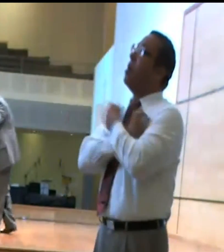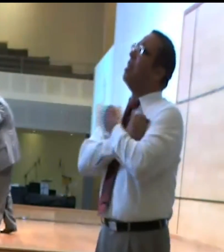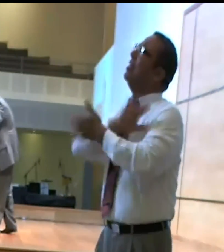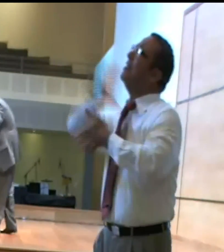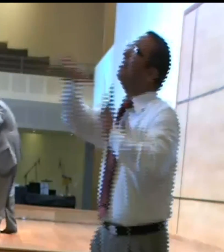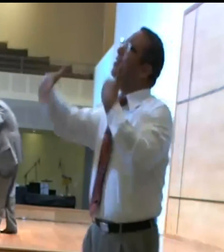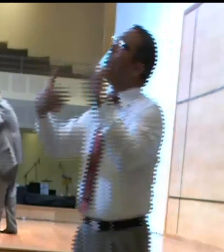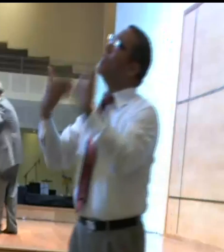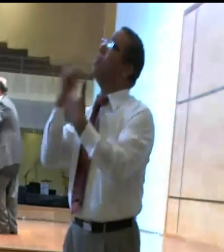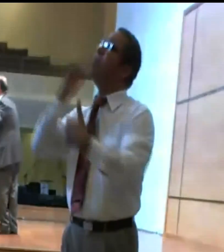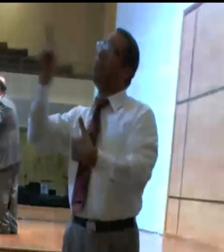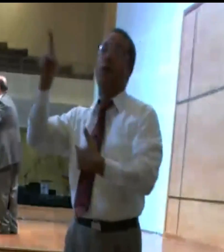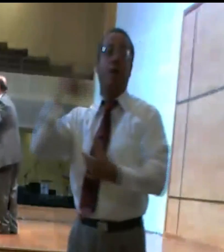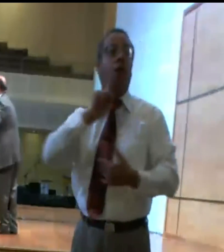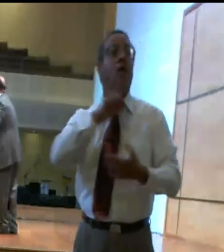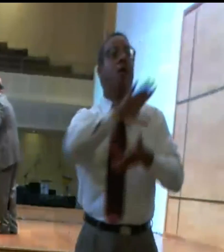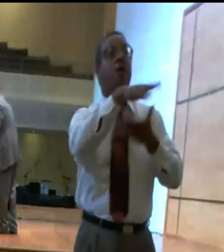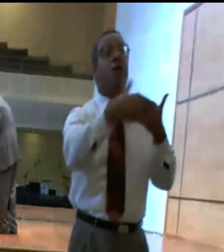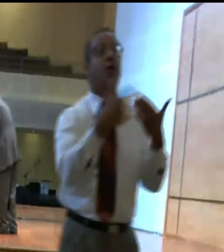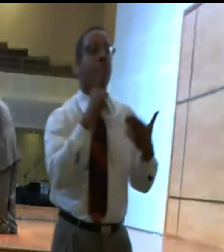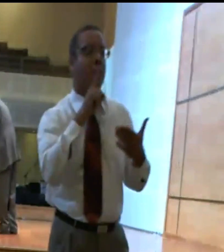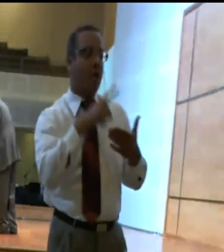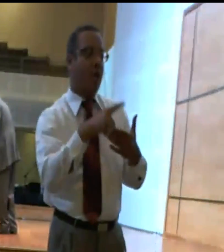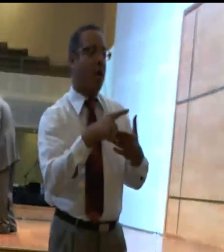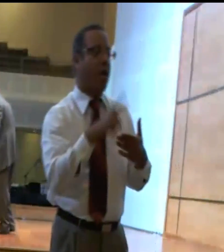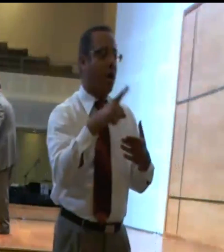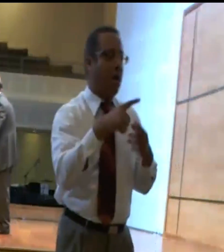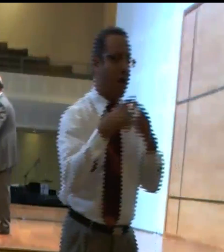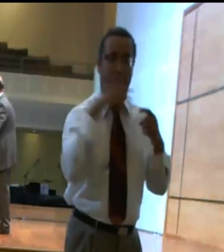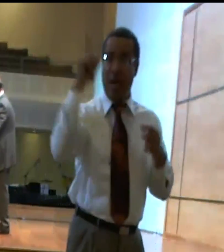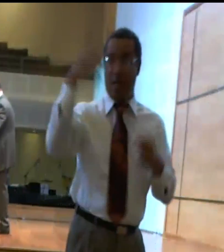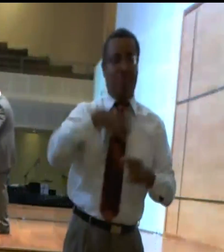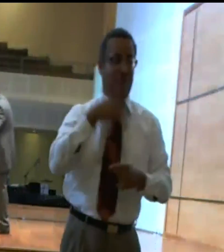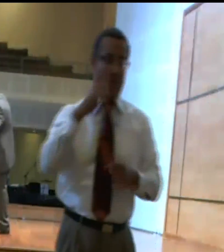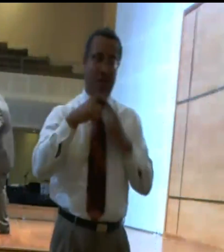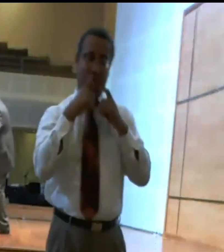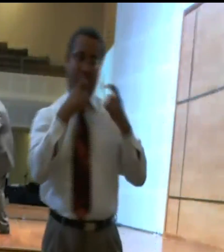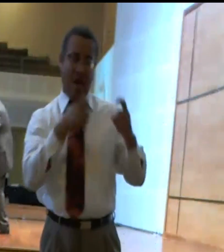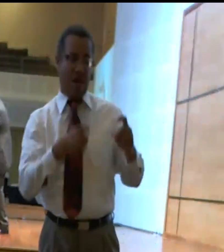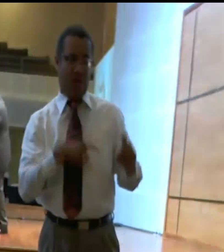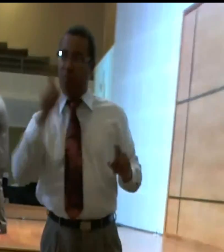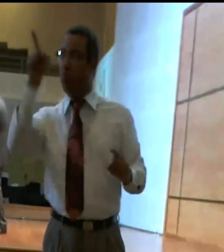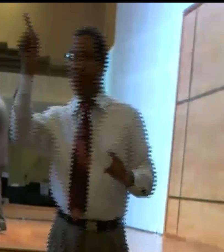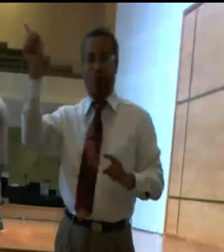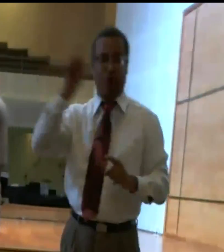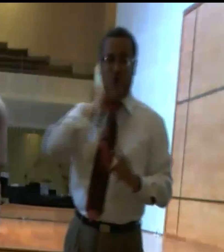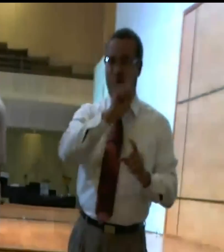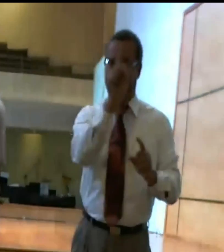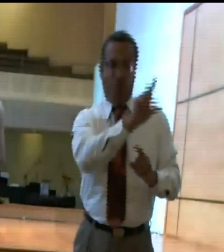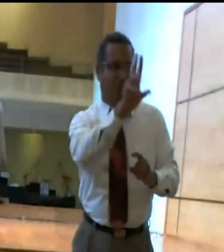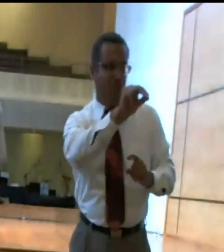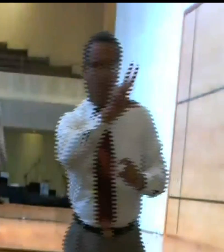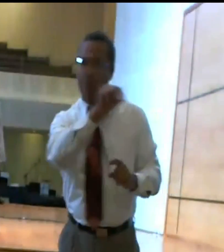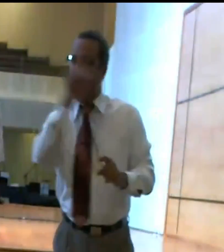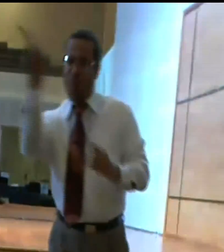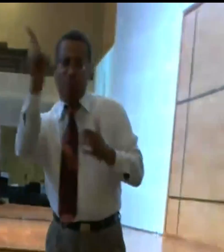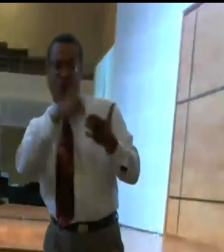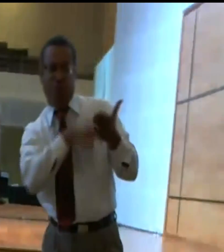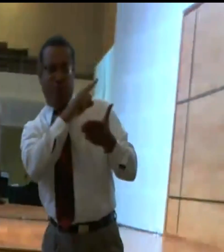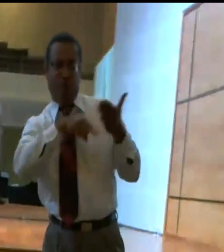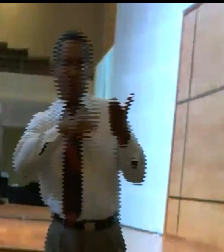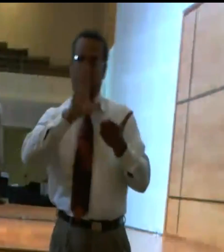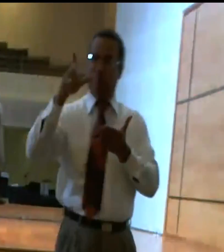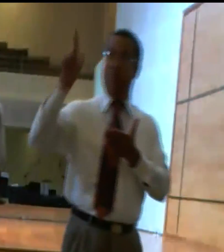Él es un Dios que no toma el pecado a la ligera. Por eso Cristo tuvo que morir en la cruz del Calvario para pagar por